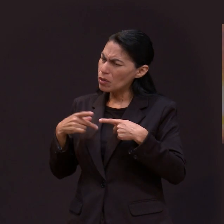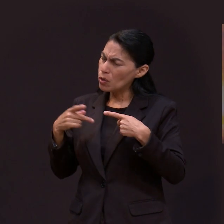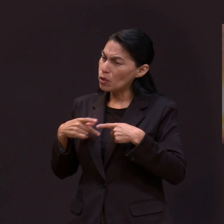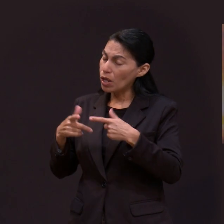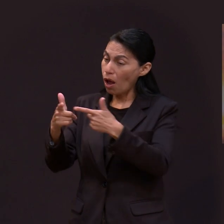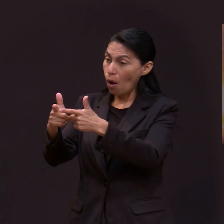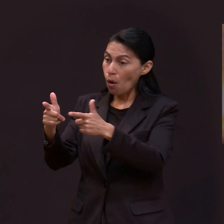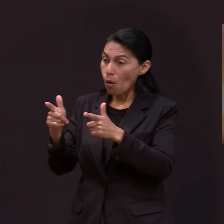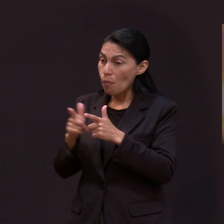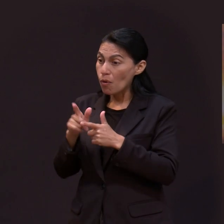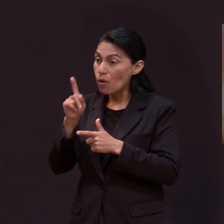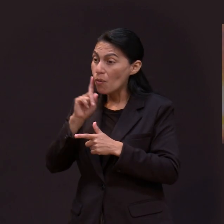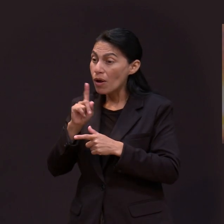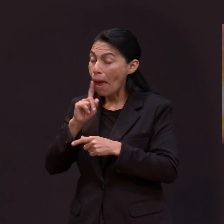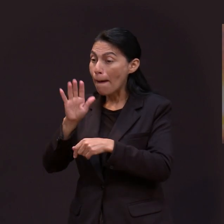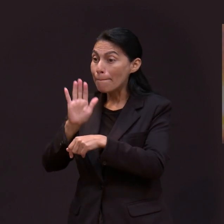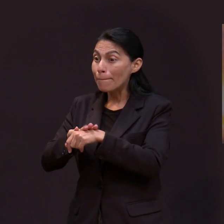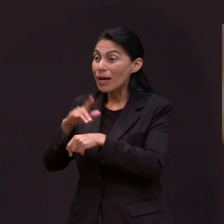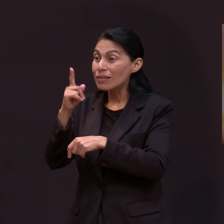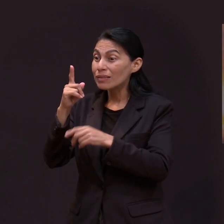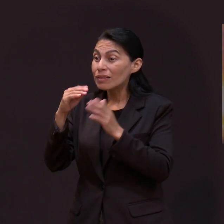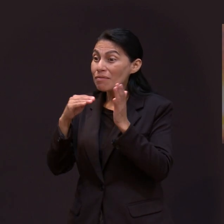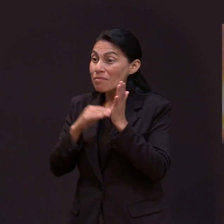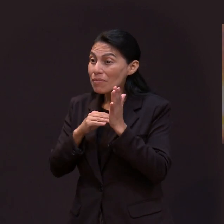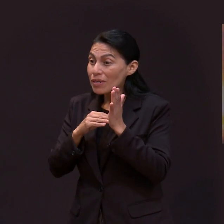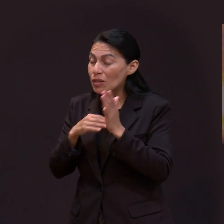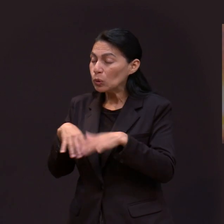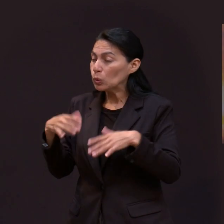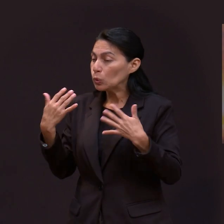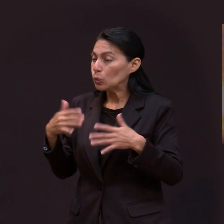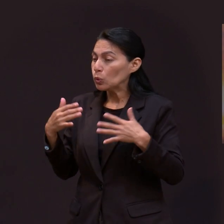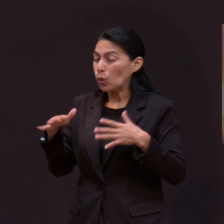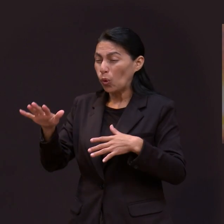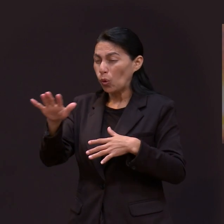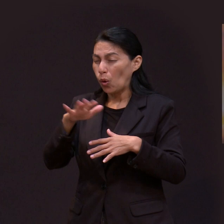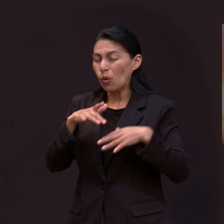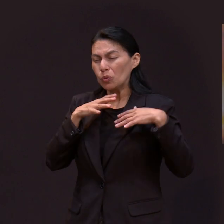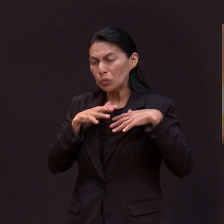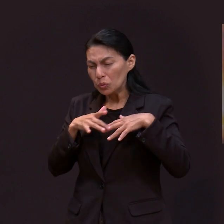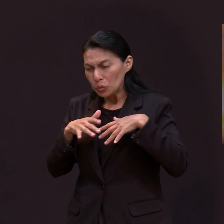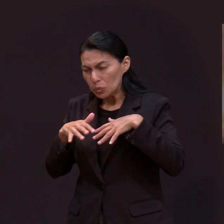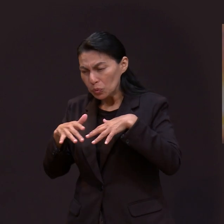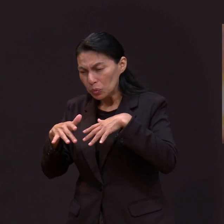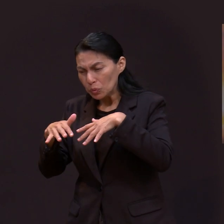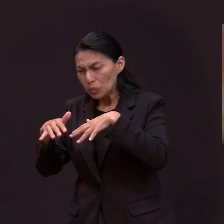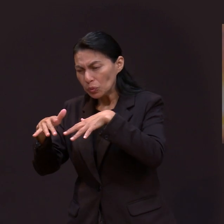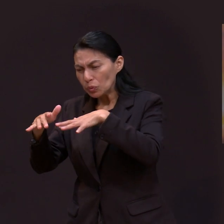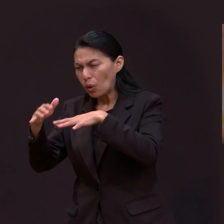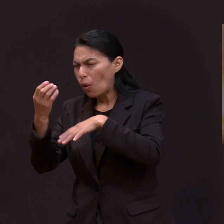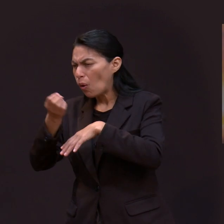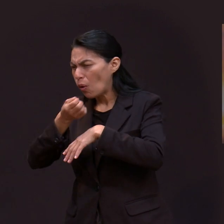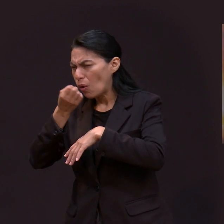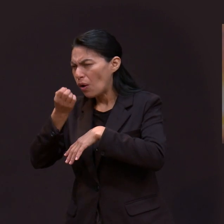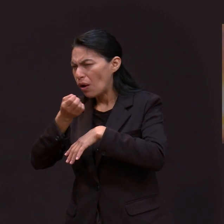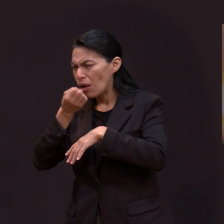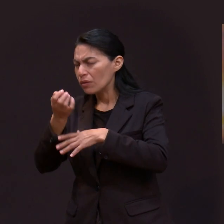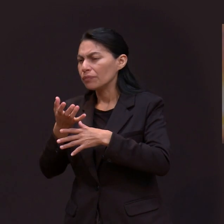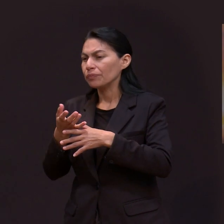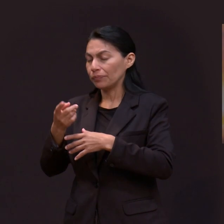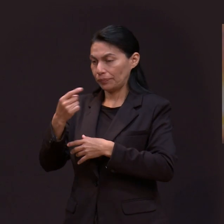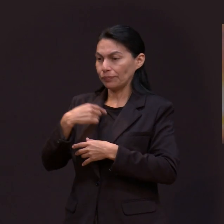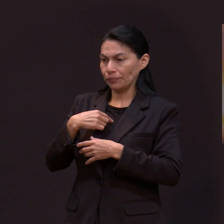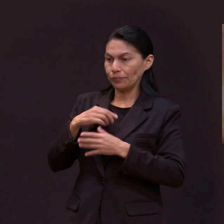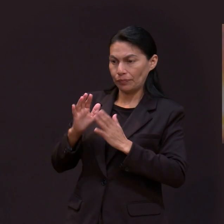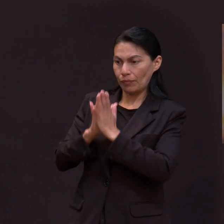era más de 1000 hermanas entonces tuvo los preparativos para esta caminata y yo estuve participando allí como